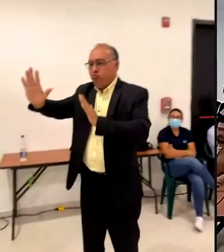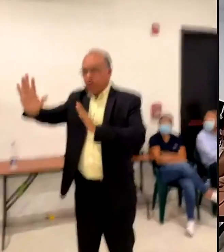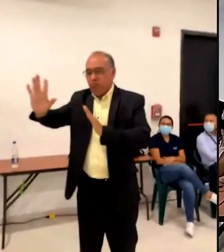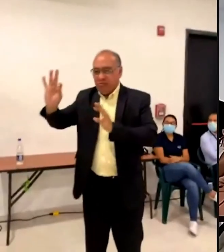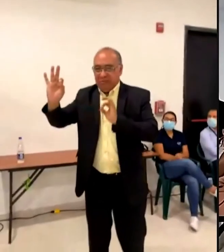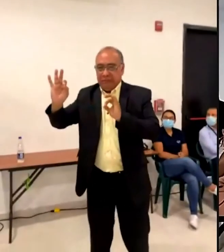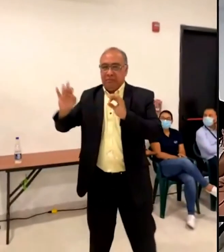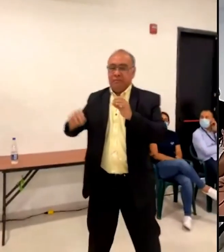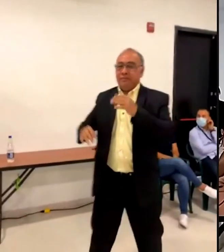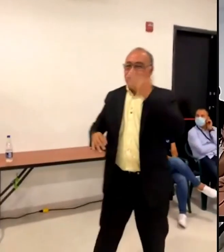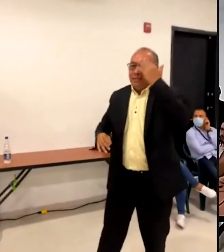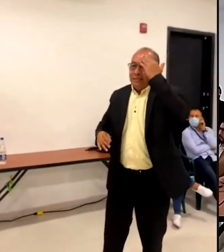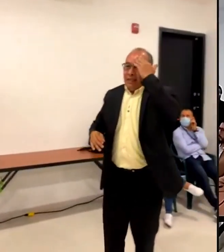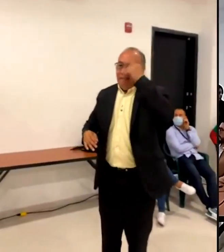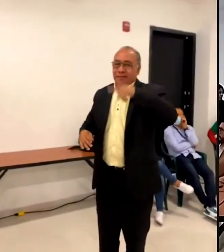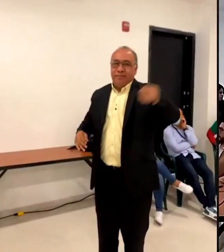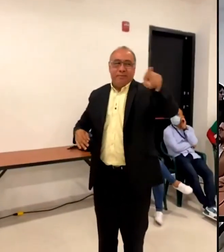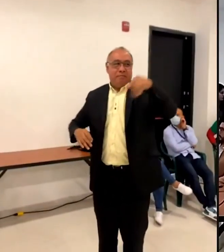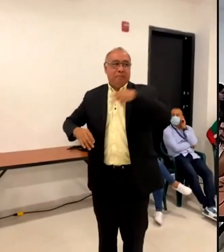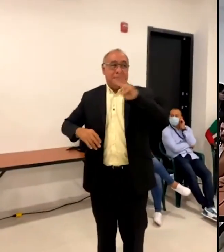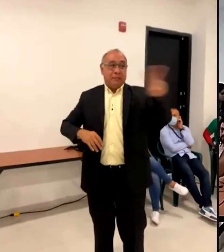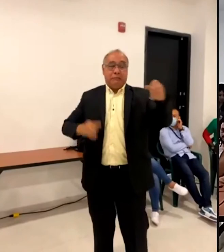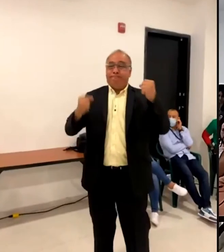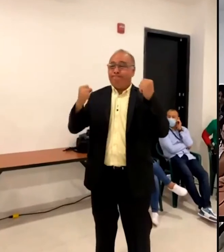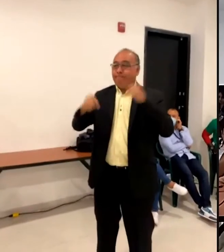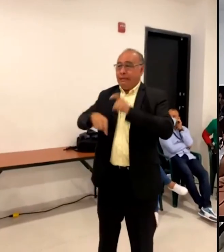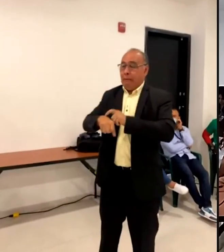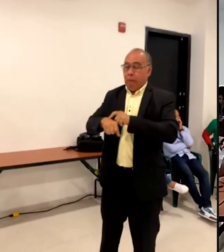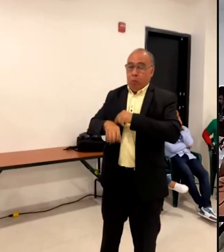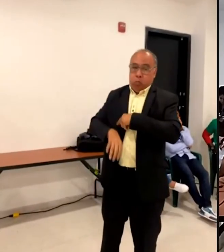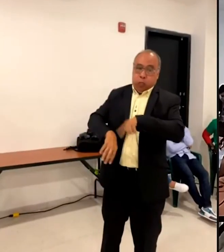y 50